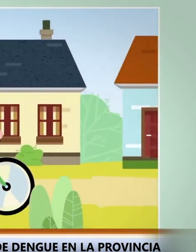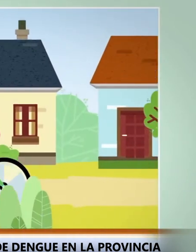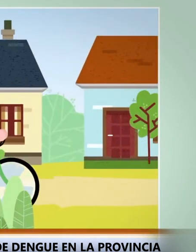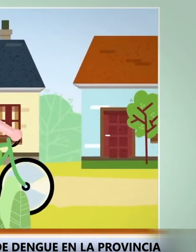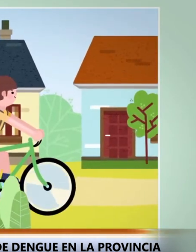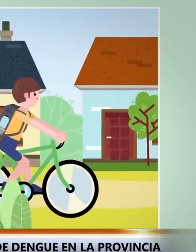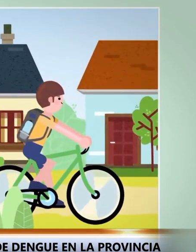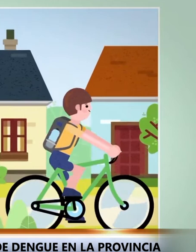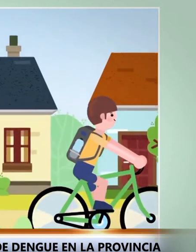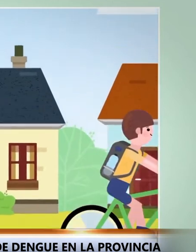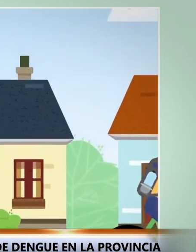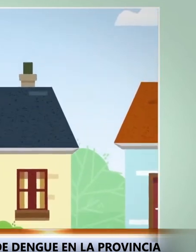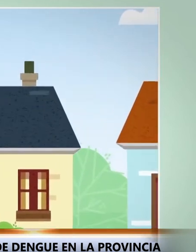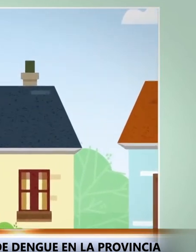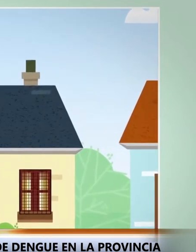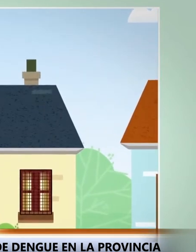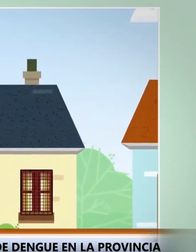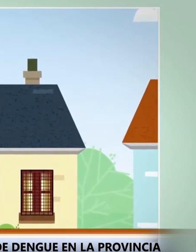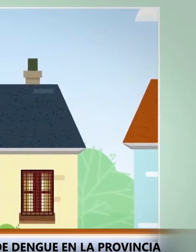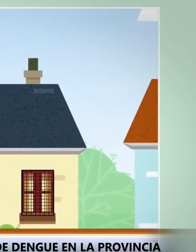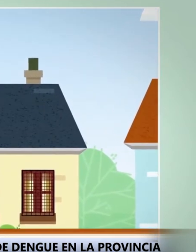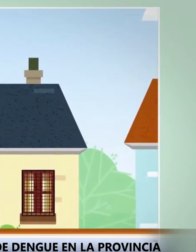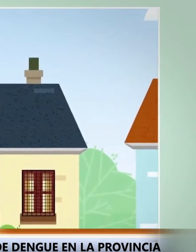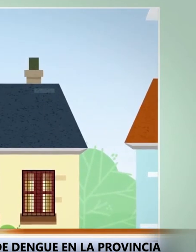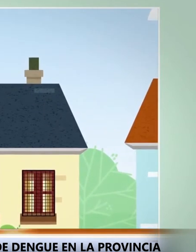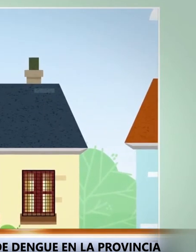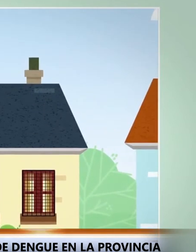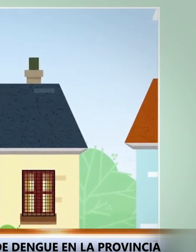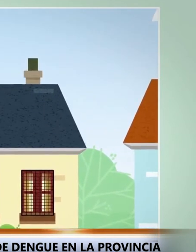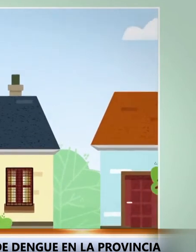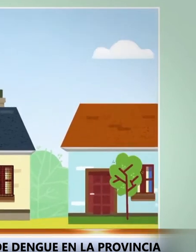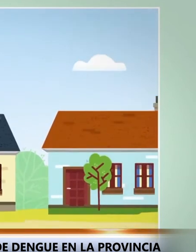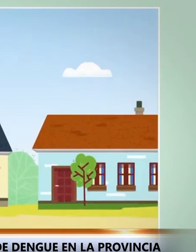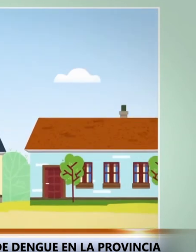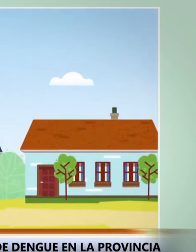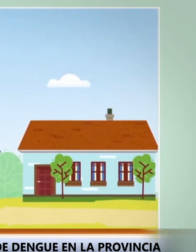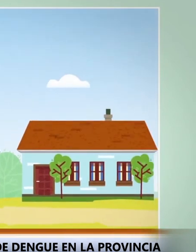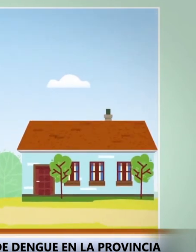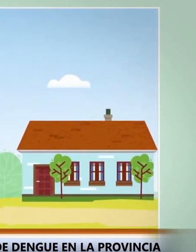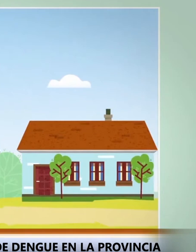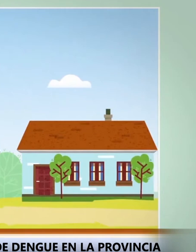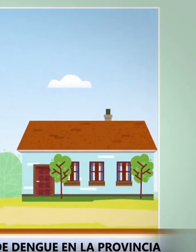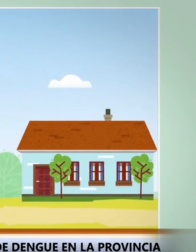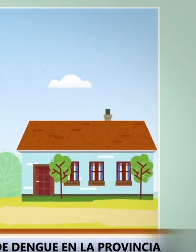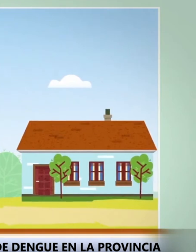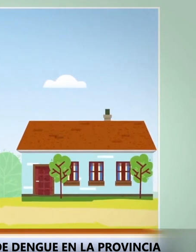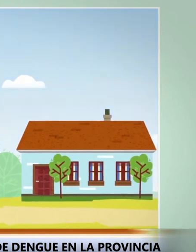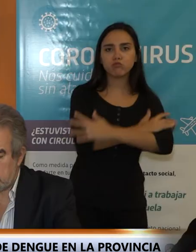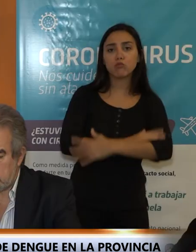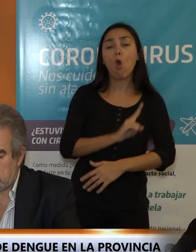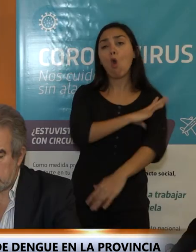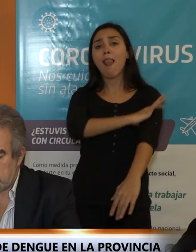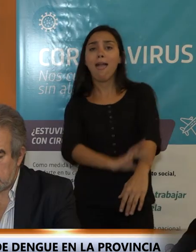de los placares, detrás de los roperos, debajo de las camas. El otro eje principal, que es evitar las picaduras con los repelentes, las ropas largas y claras,